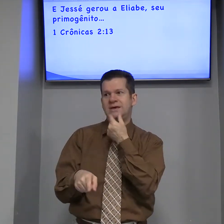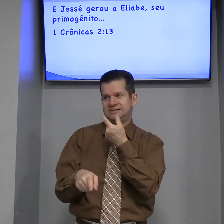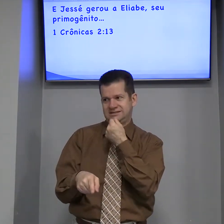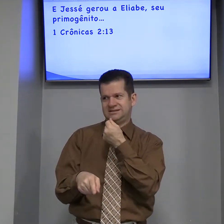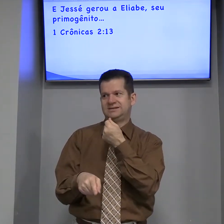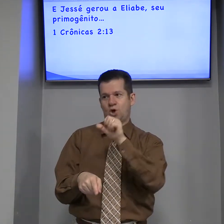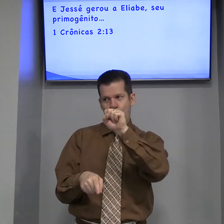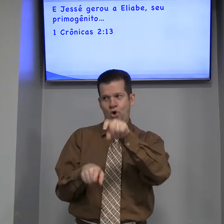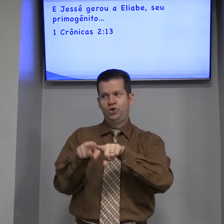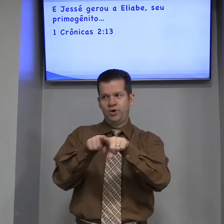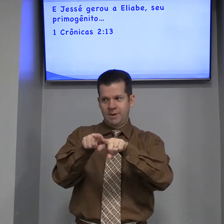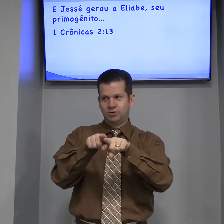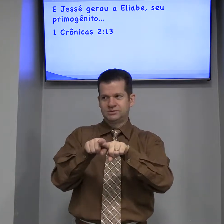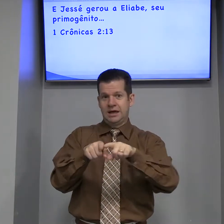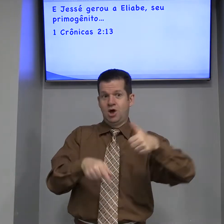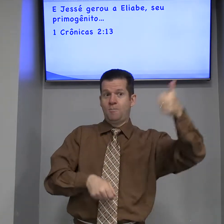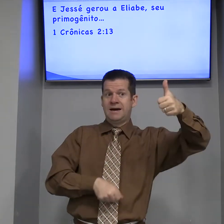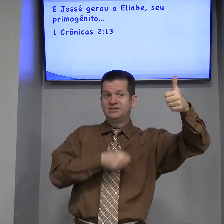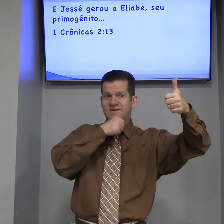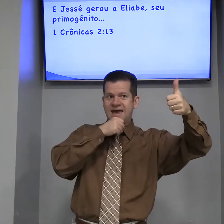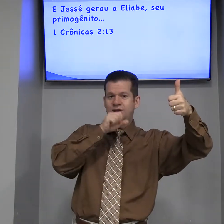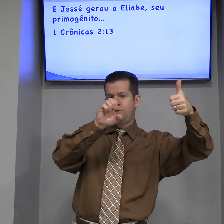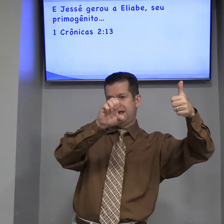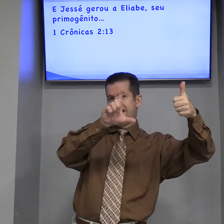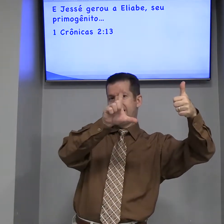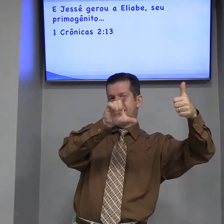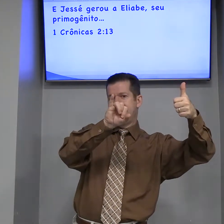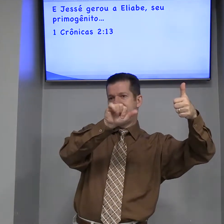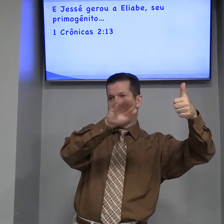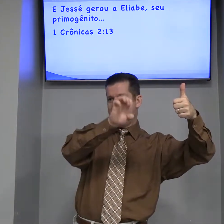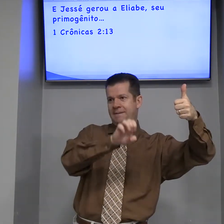homens. 8 irmãos, tá? Mais velho, Eliabe.